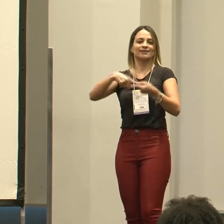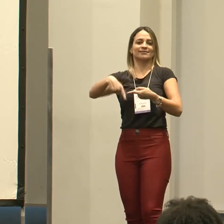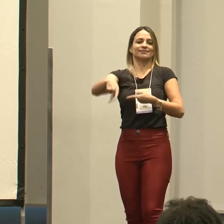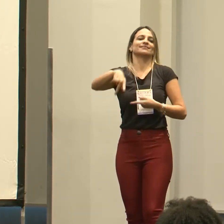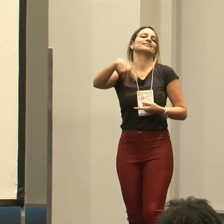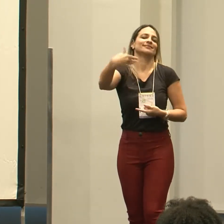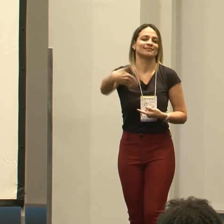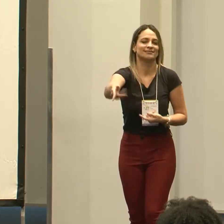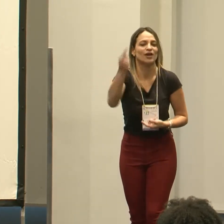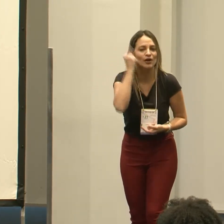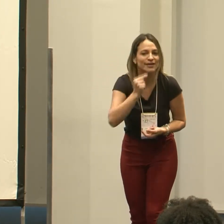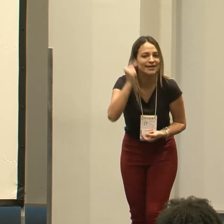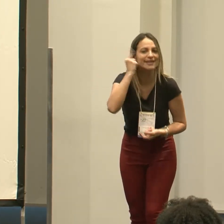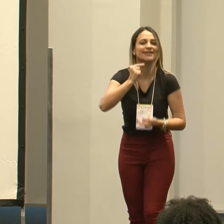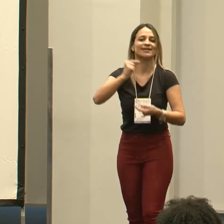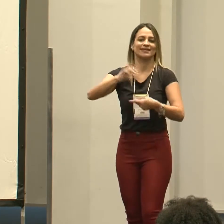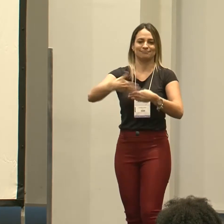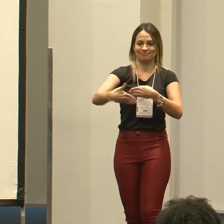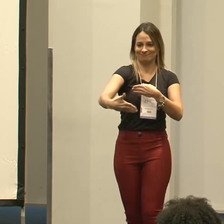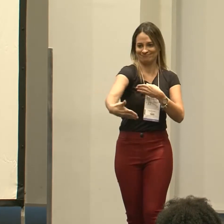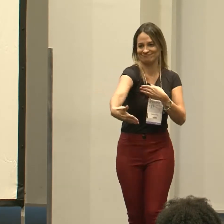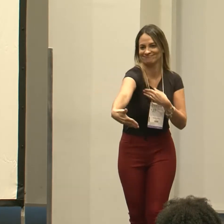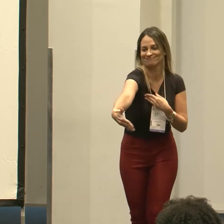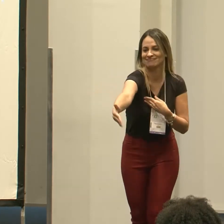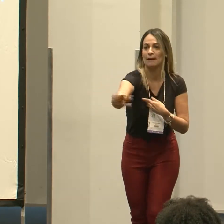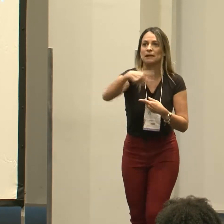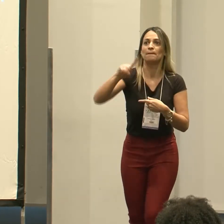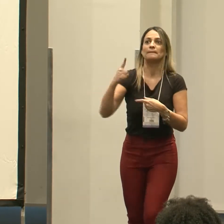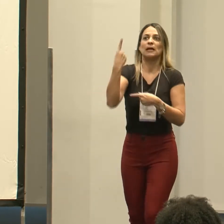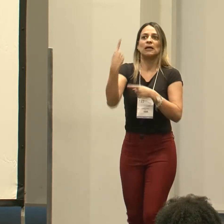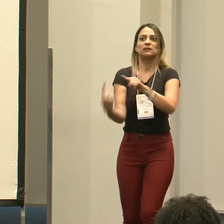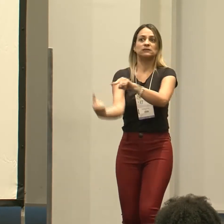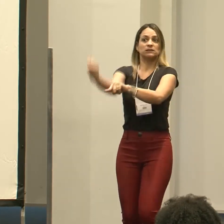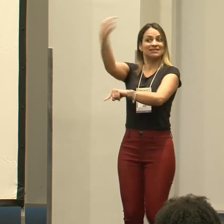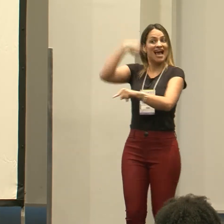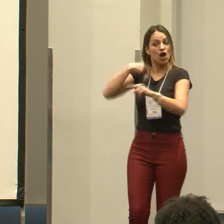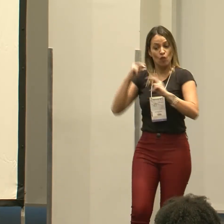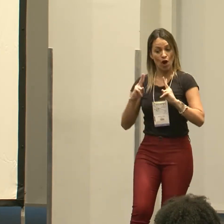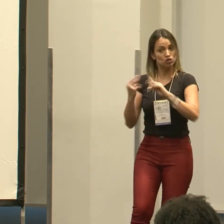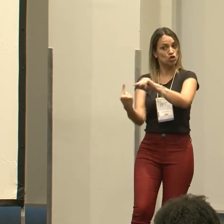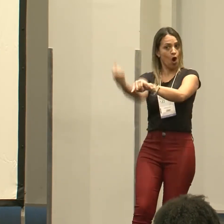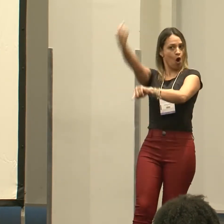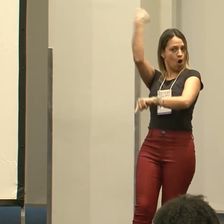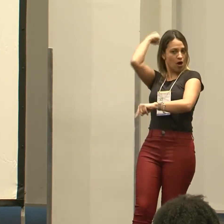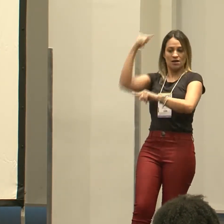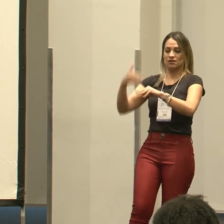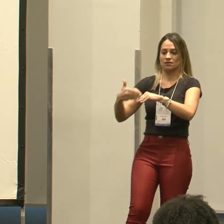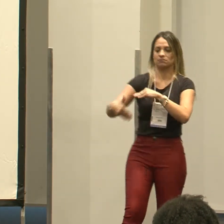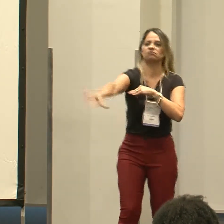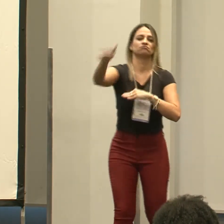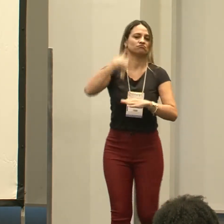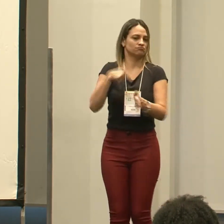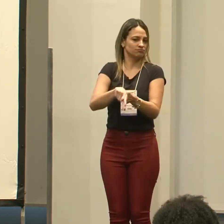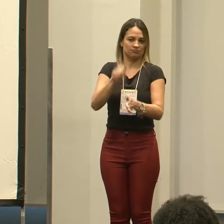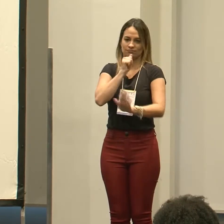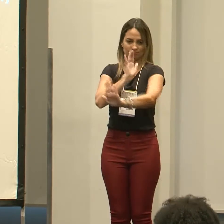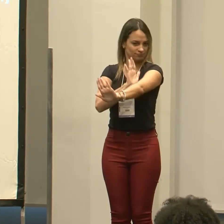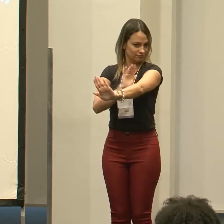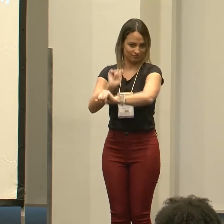as pesquisas de Lacerda, de Stocco, de quadros e de toda a sua origem, né? Então eu faço